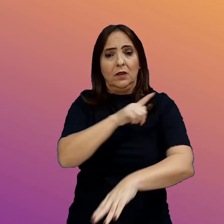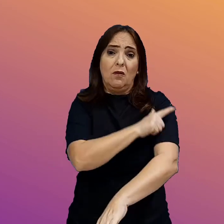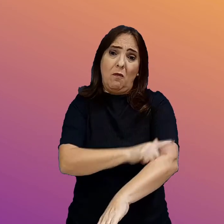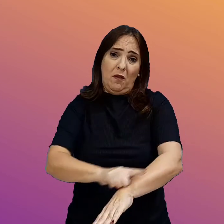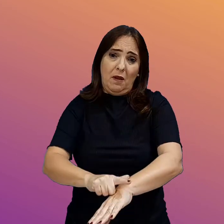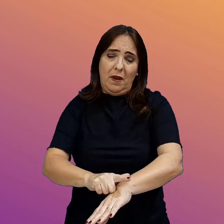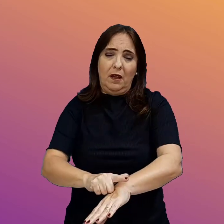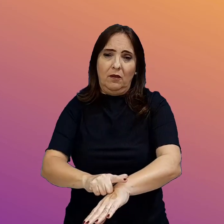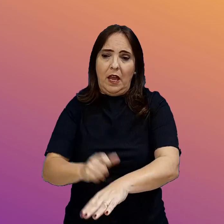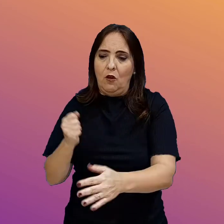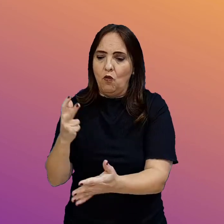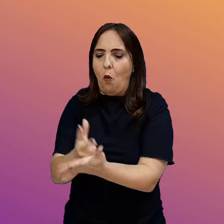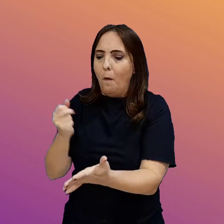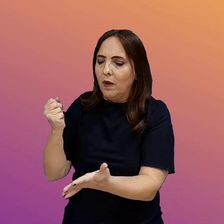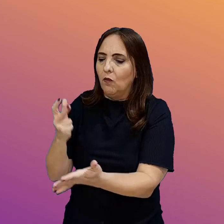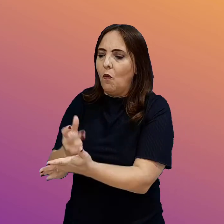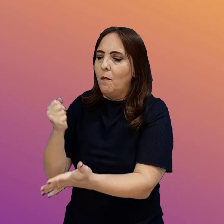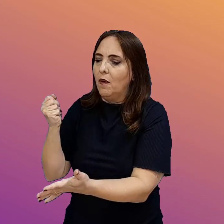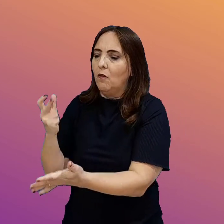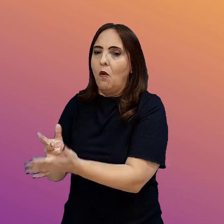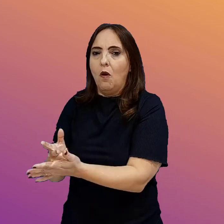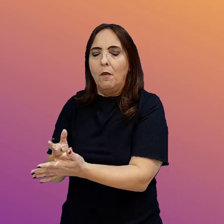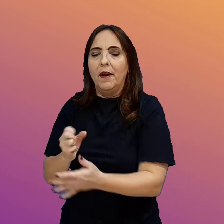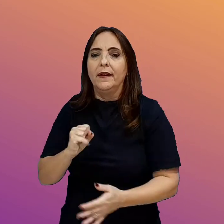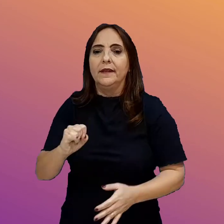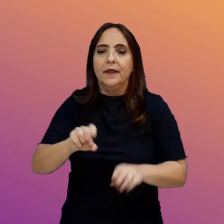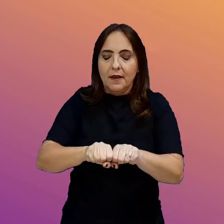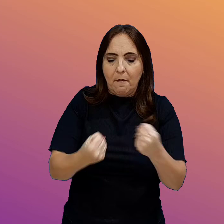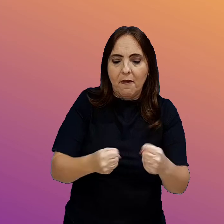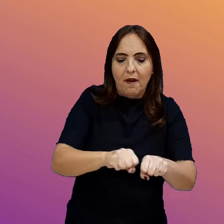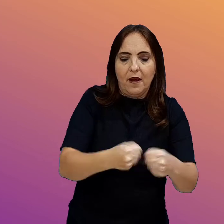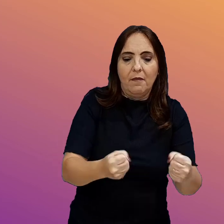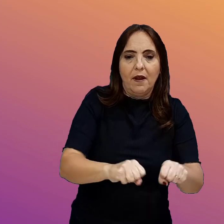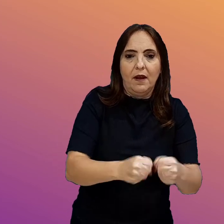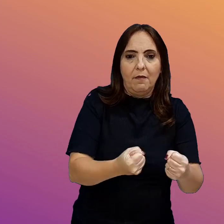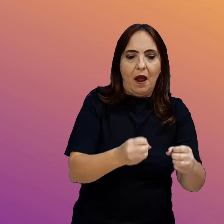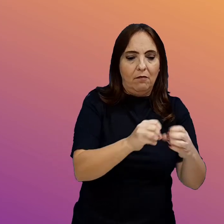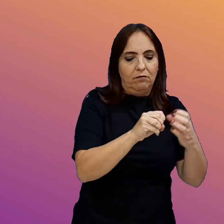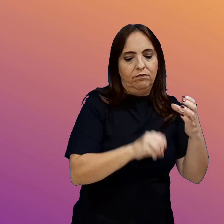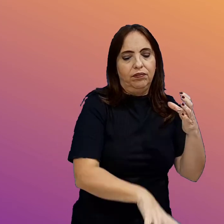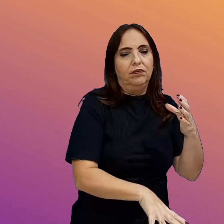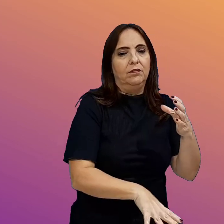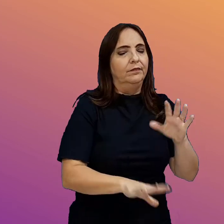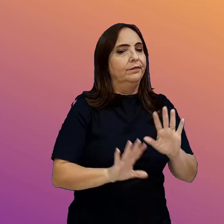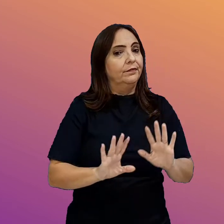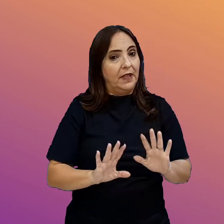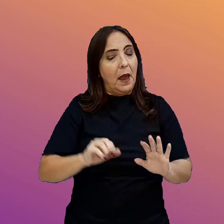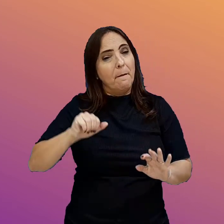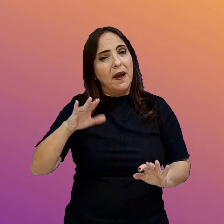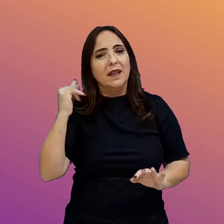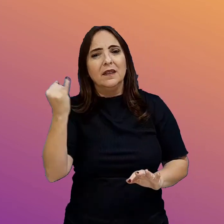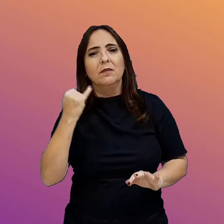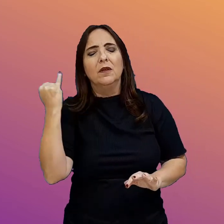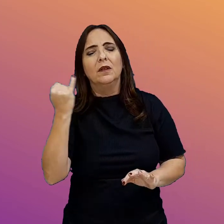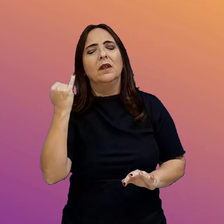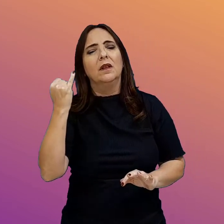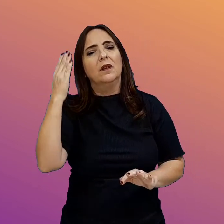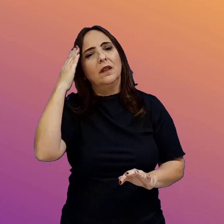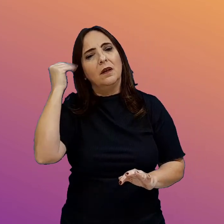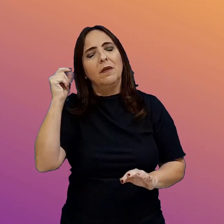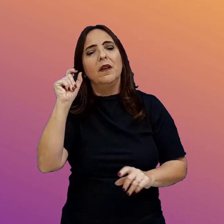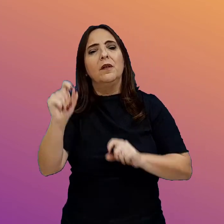contrário. Então, uma coisa que é importante a gente pensar é no que dá sentido à vida. filho não é um